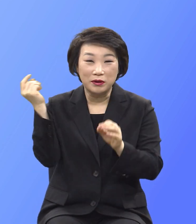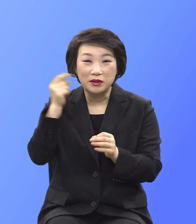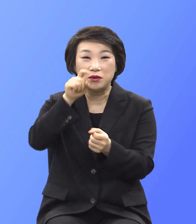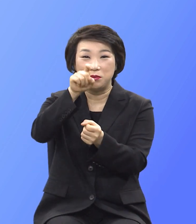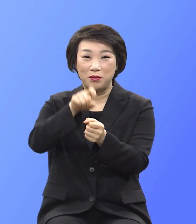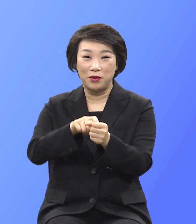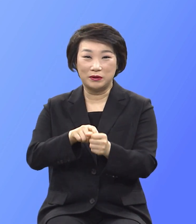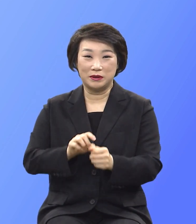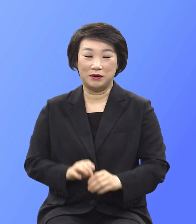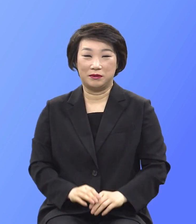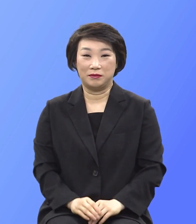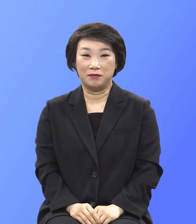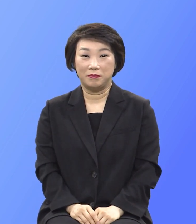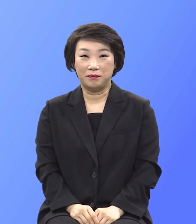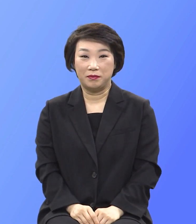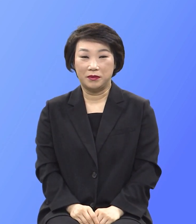것입니다.